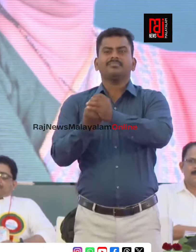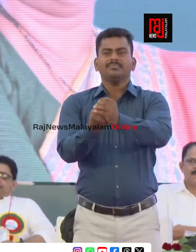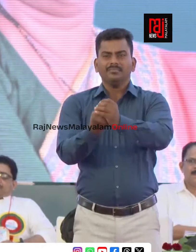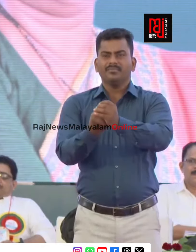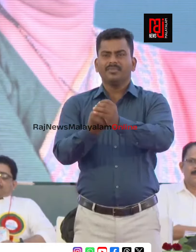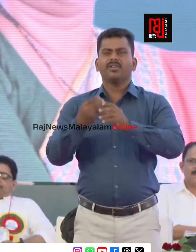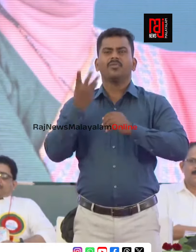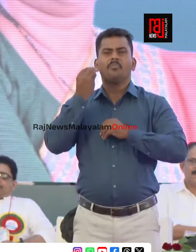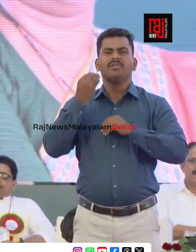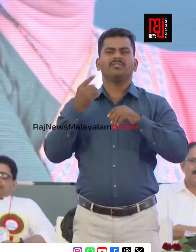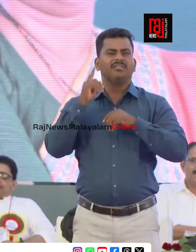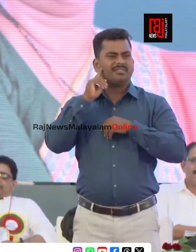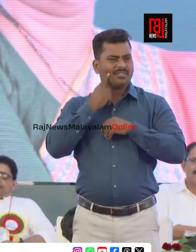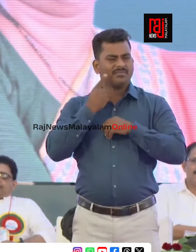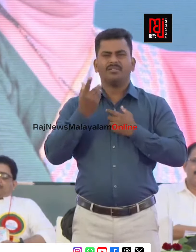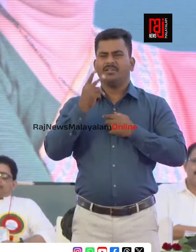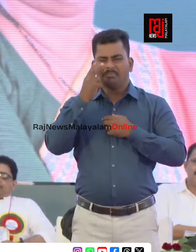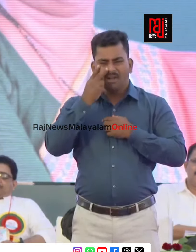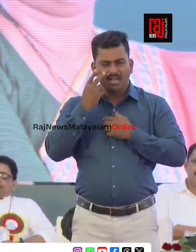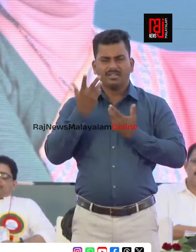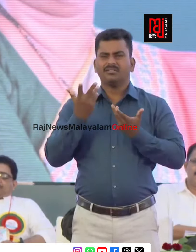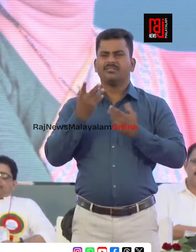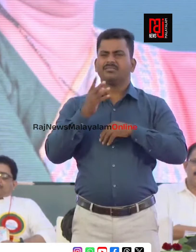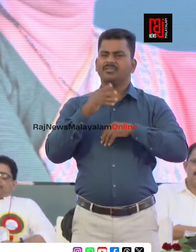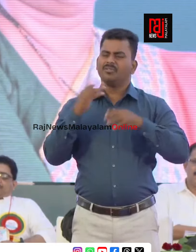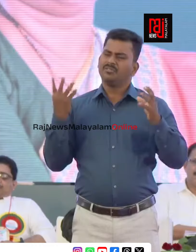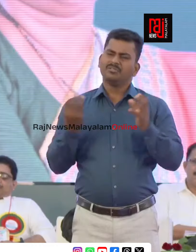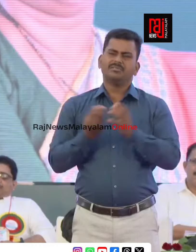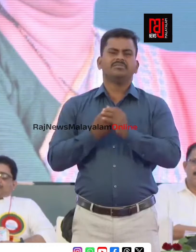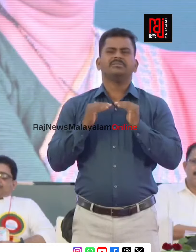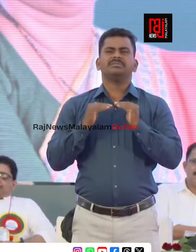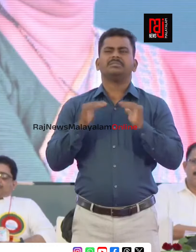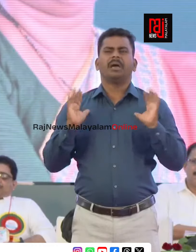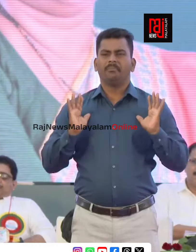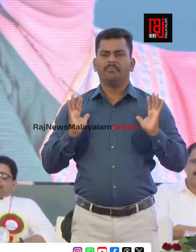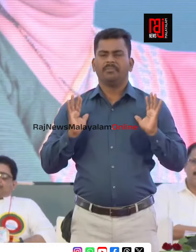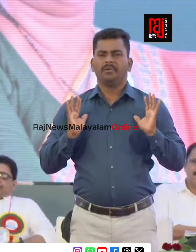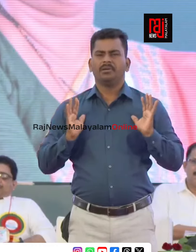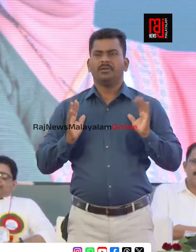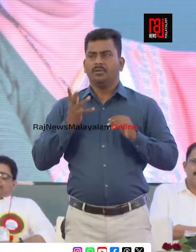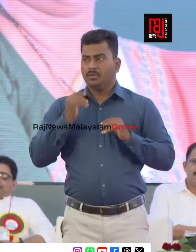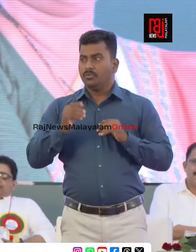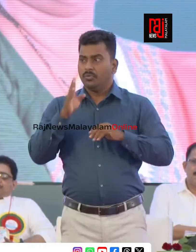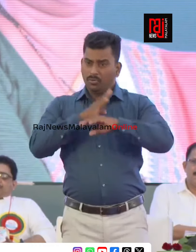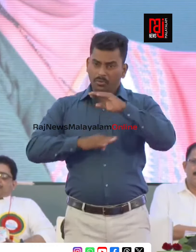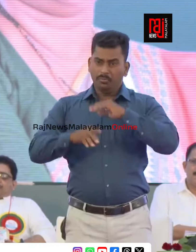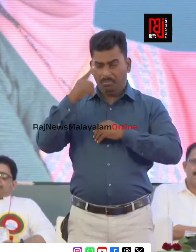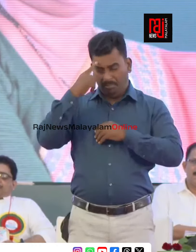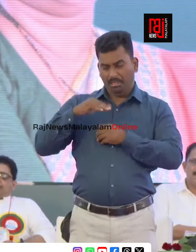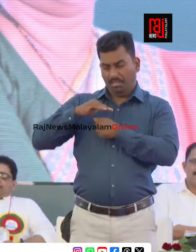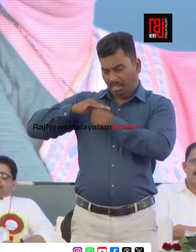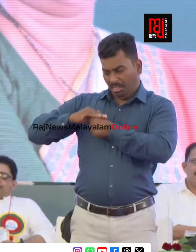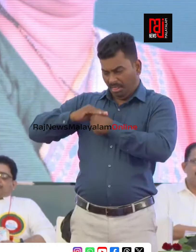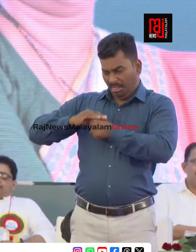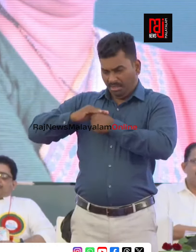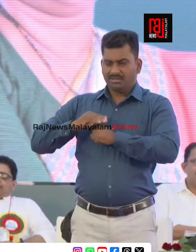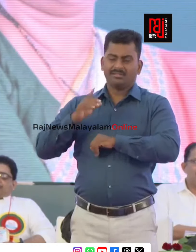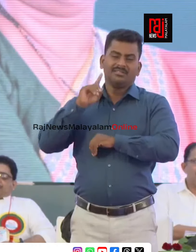ഭിന്നശേഷി ജീവിത വിജയത്തിന് തടസ്സമല്ല എന്ന് തെളിയിച്ച നിരവധി ആളുകൾ.